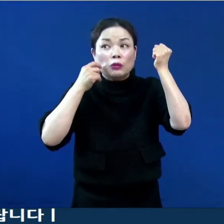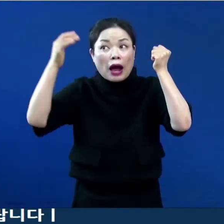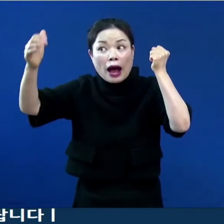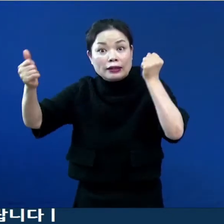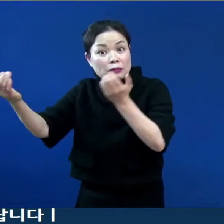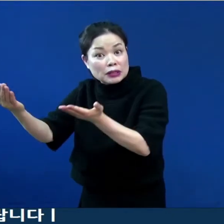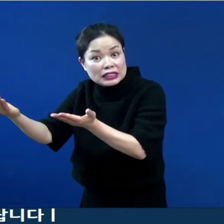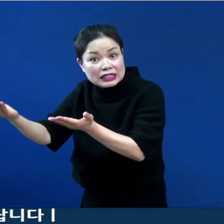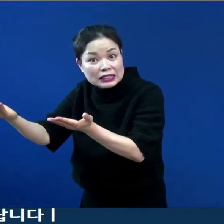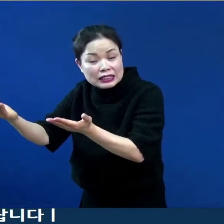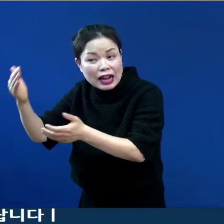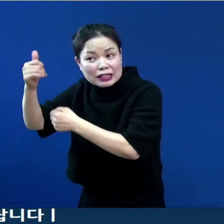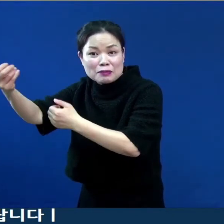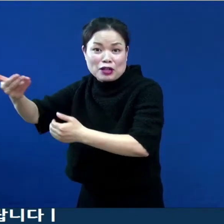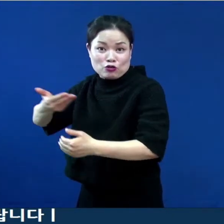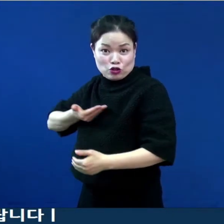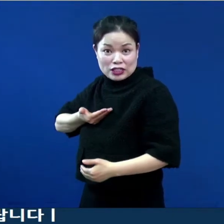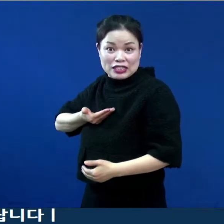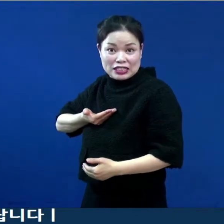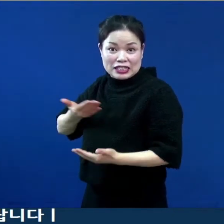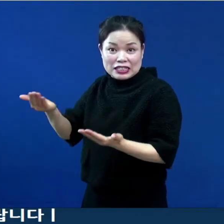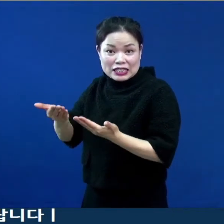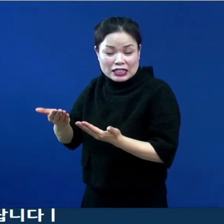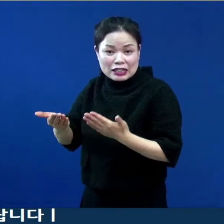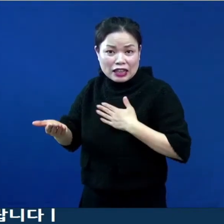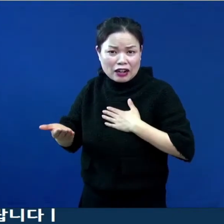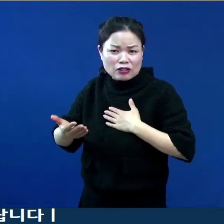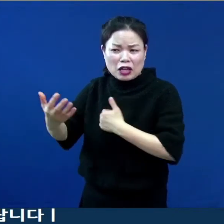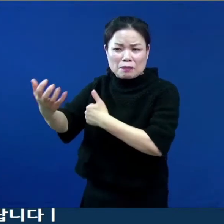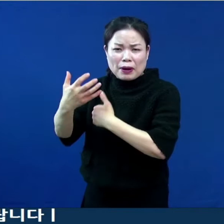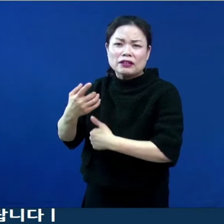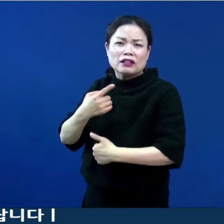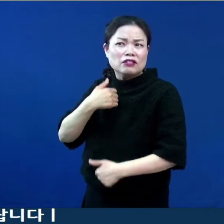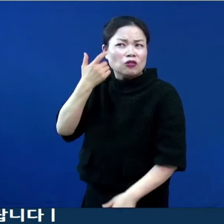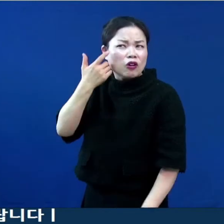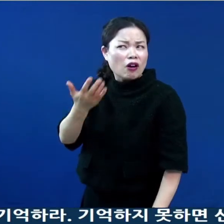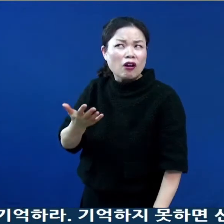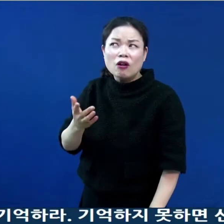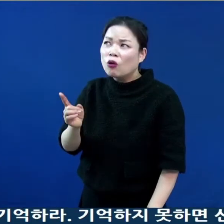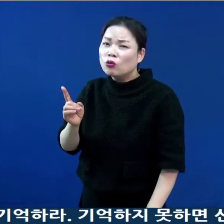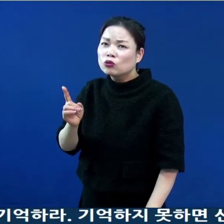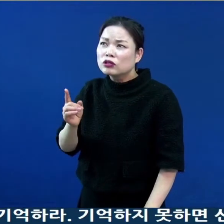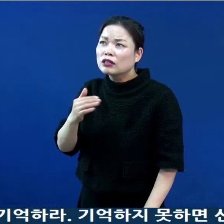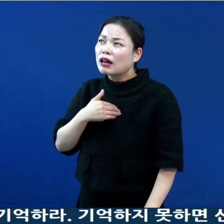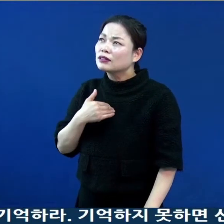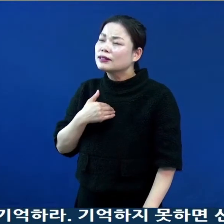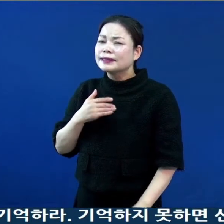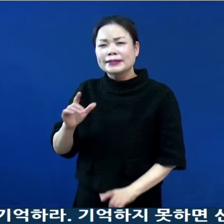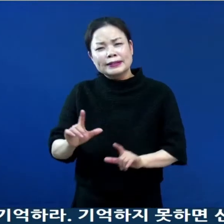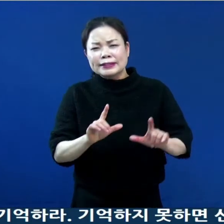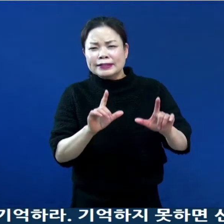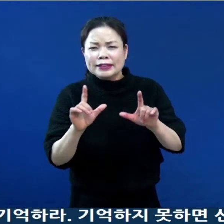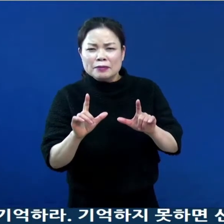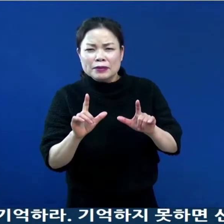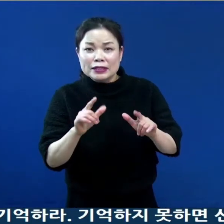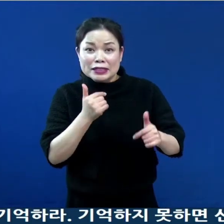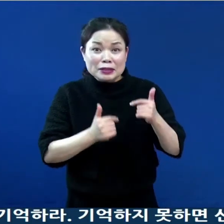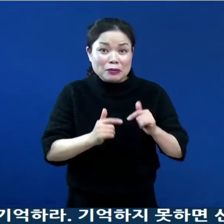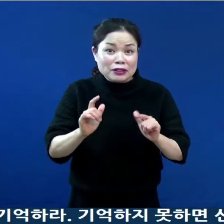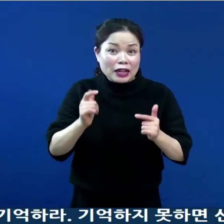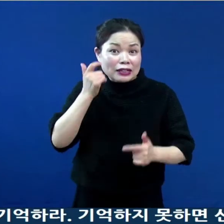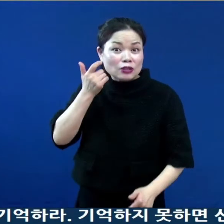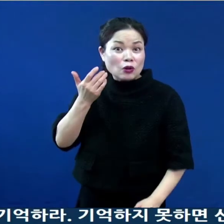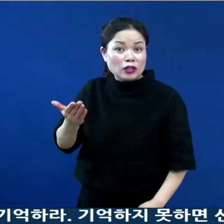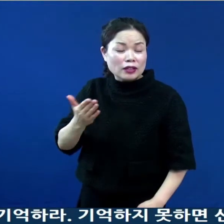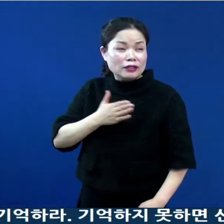하신 일들, 하나님이 내게 주신 것들, 내가 어떤 때 책망을 받았는가, 어떤 때 하나님이 나의 삶을 기뻐하지